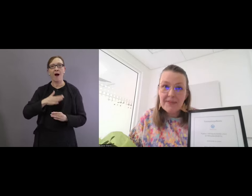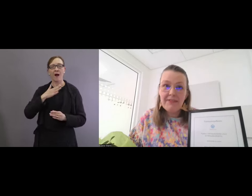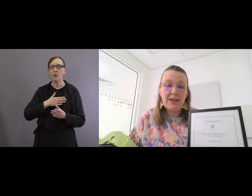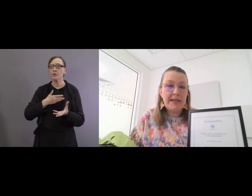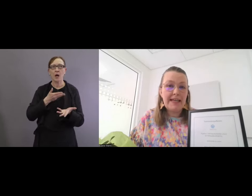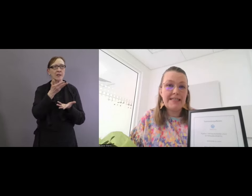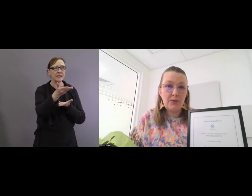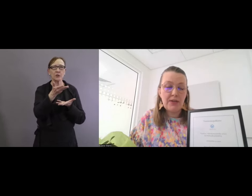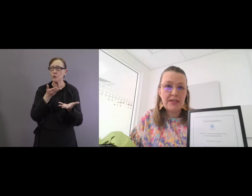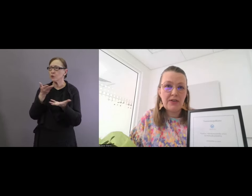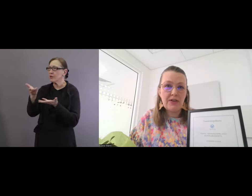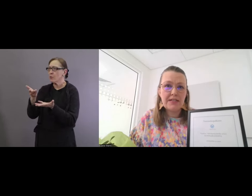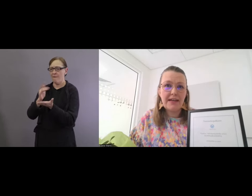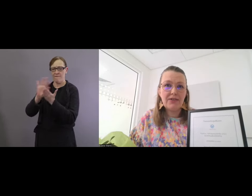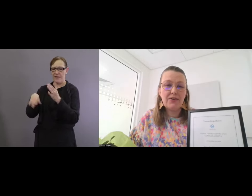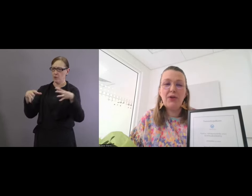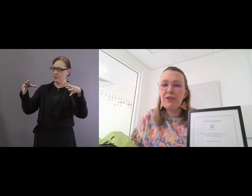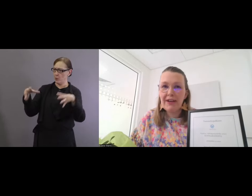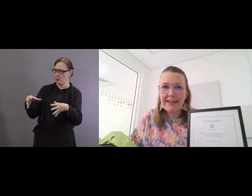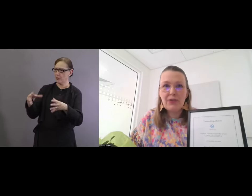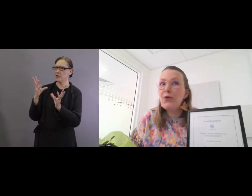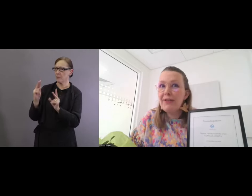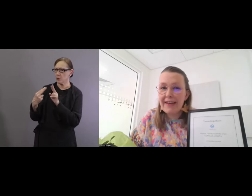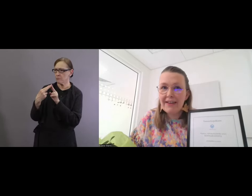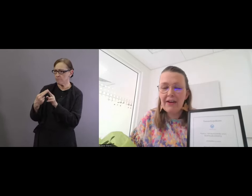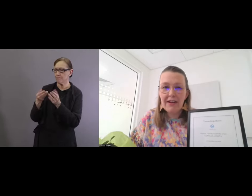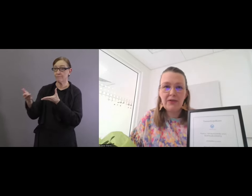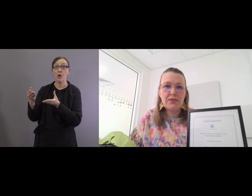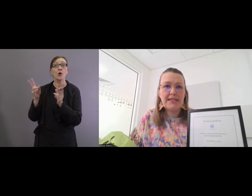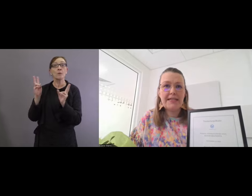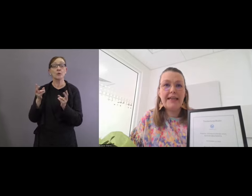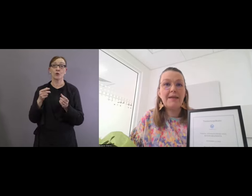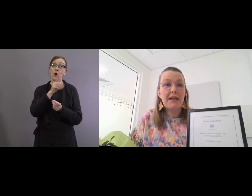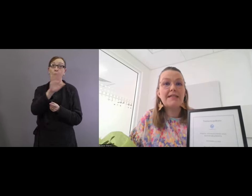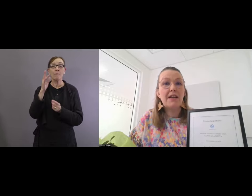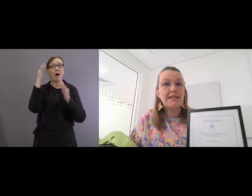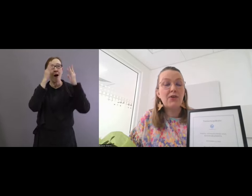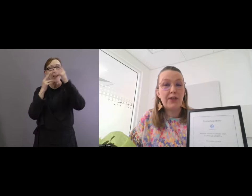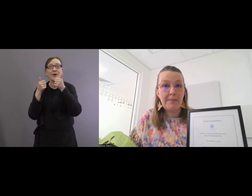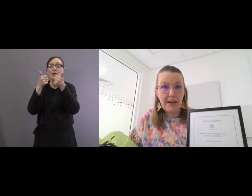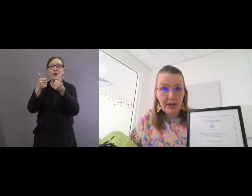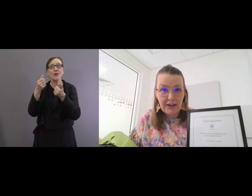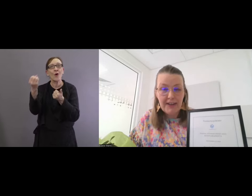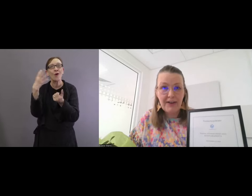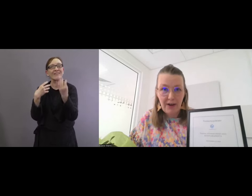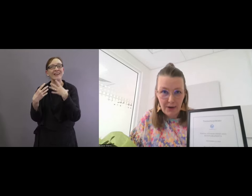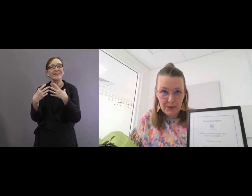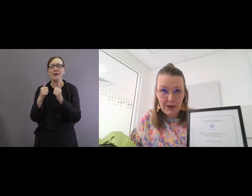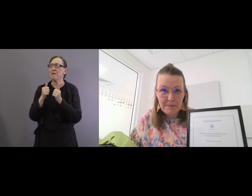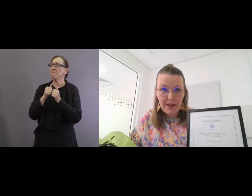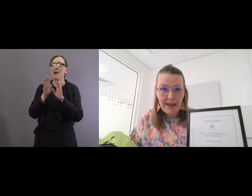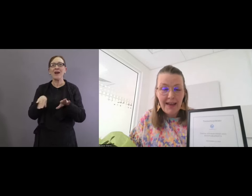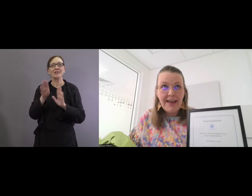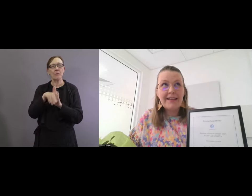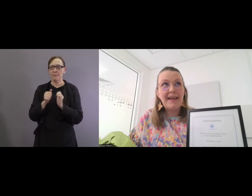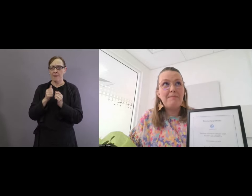keskustelua viittomakielisen yhteisön kanssa ja toivotaan niitä toiveita ja ajatuksia siitä, että millaisia lastenohjelmia tarvitaan ja